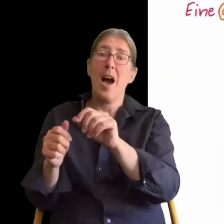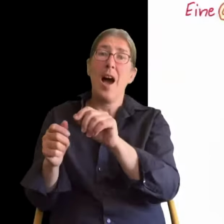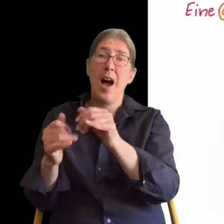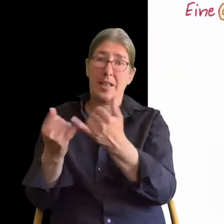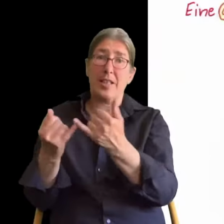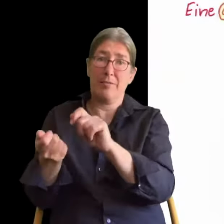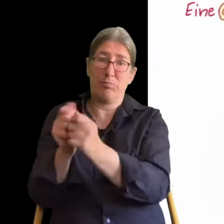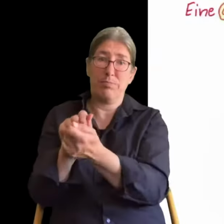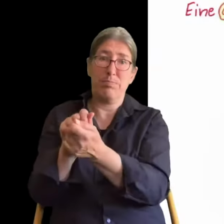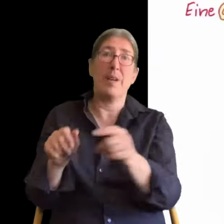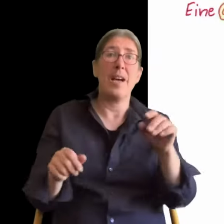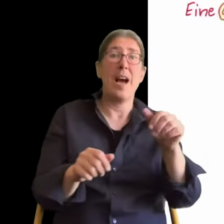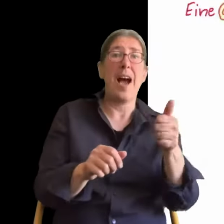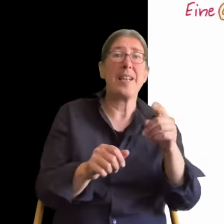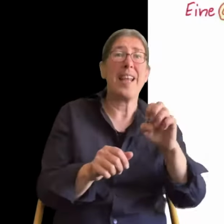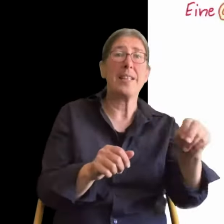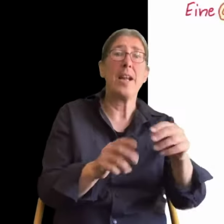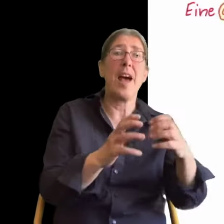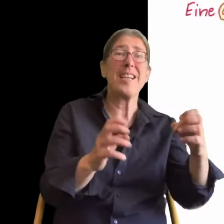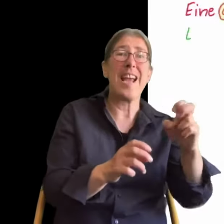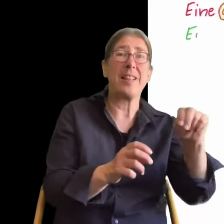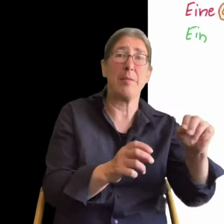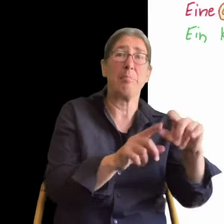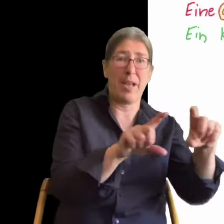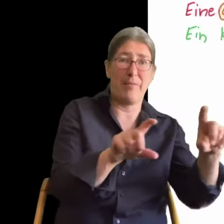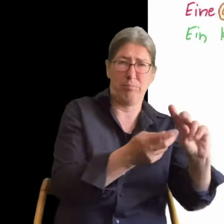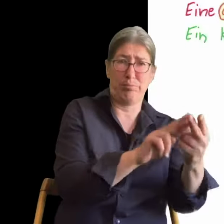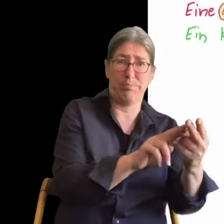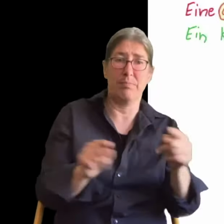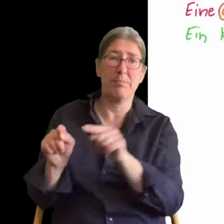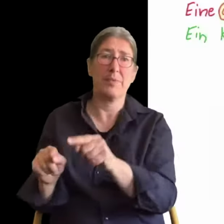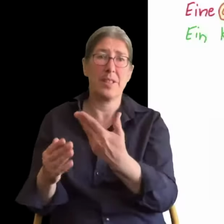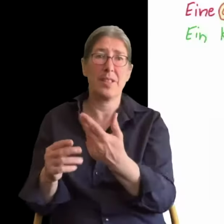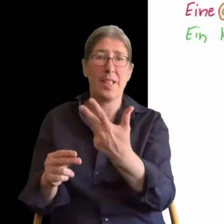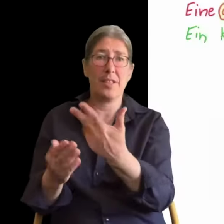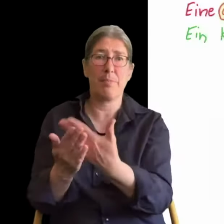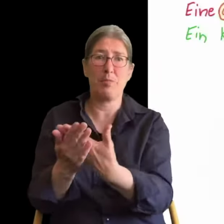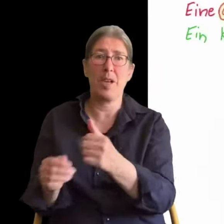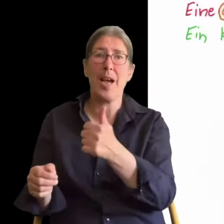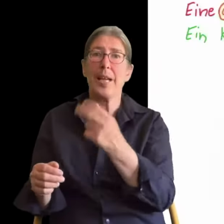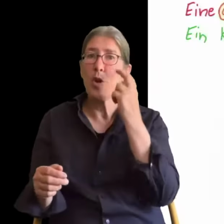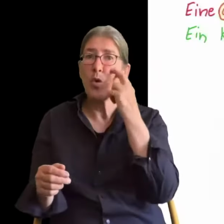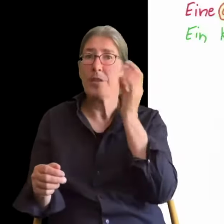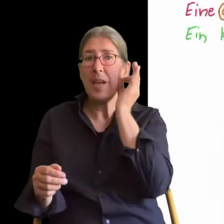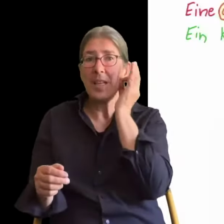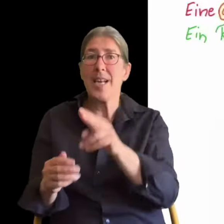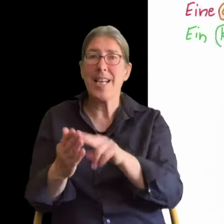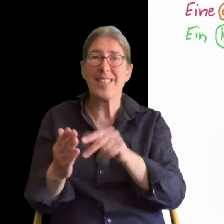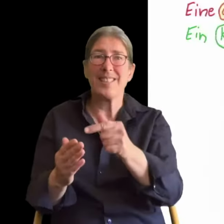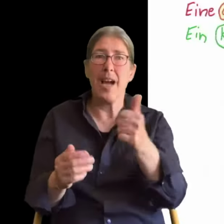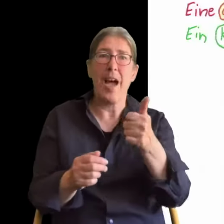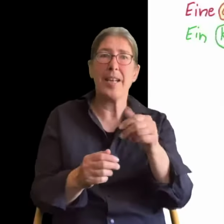einen langen Brief, auch wieder eine andere Veränderung. Ein drittes Beispiel. Ein kluges Mädchen liest eine neue Zeitung. Ein